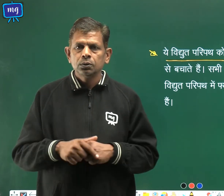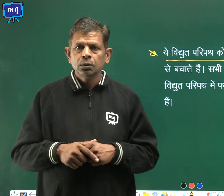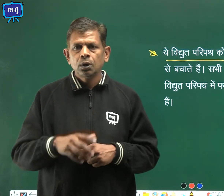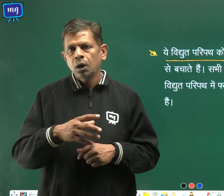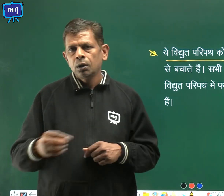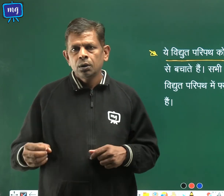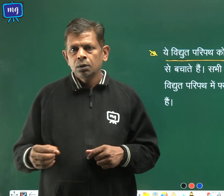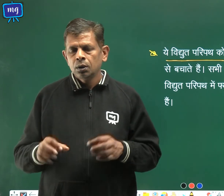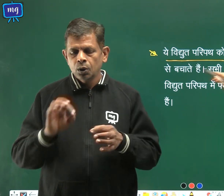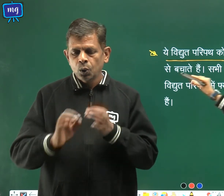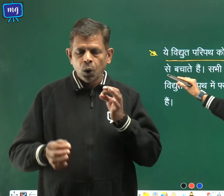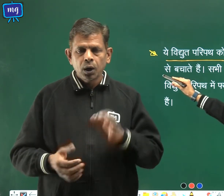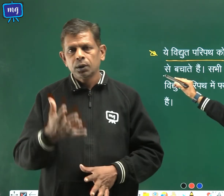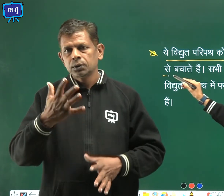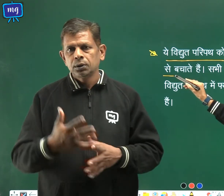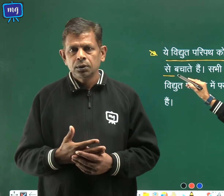तथा आग से